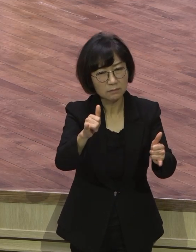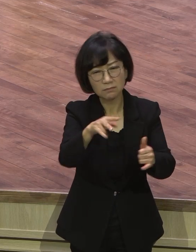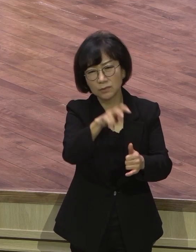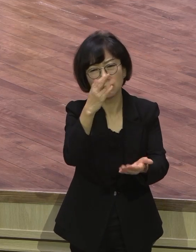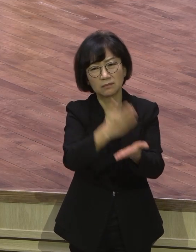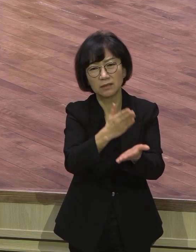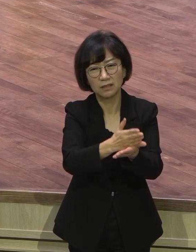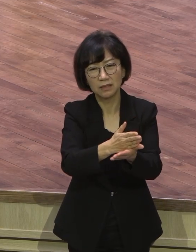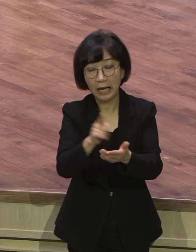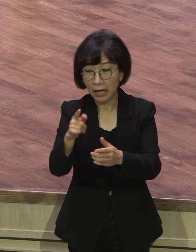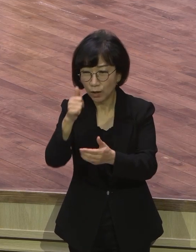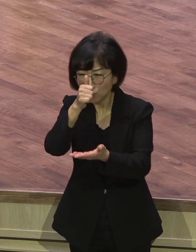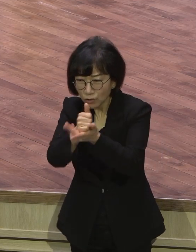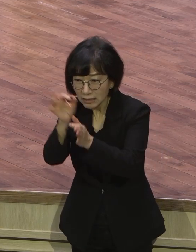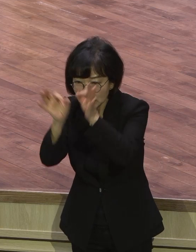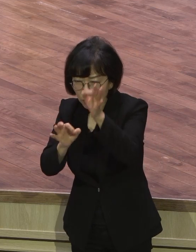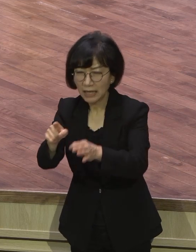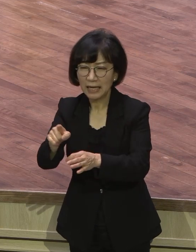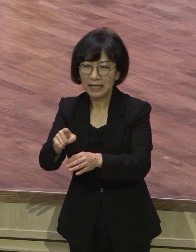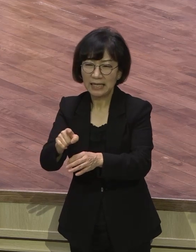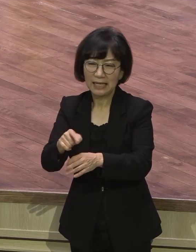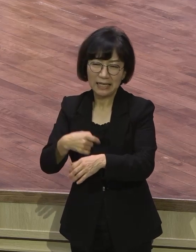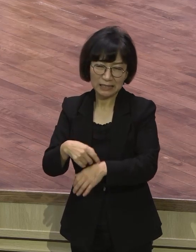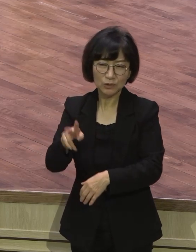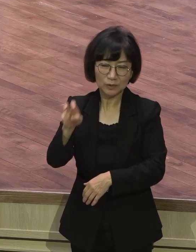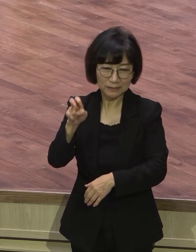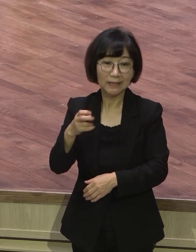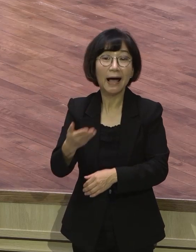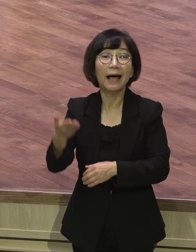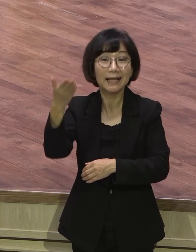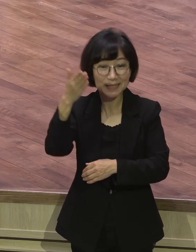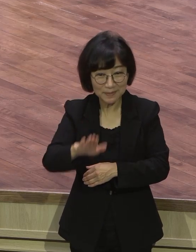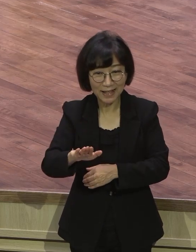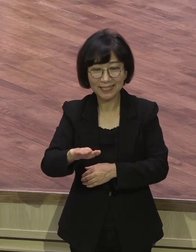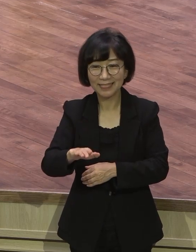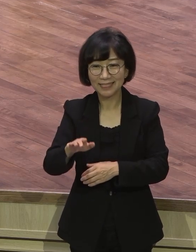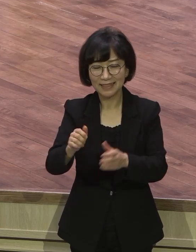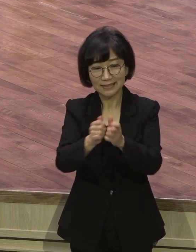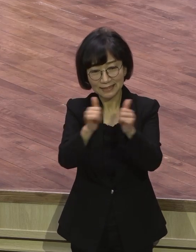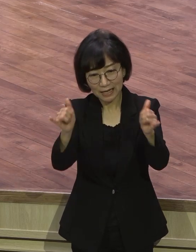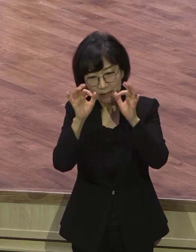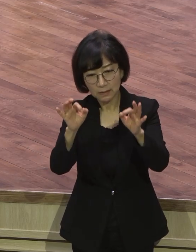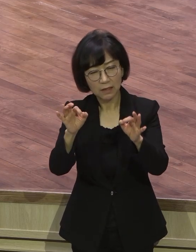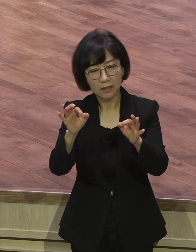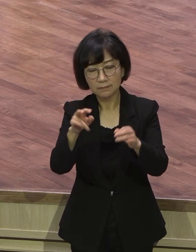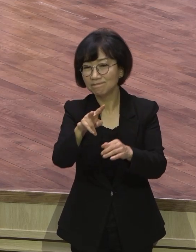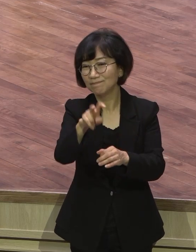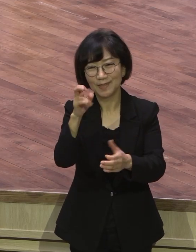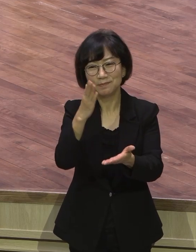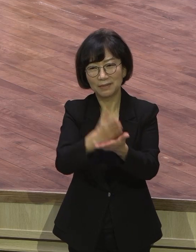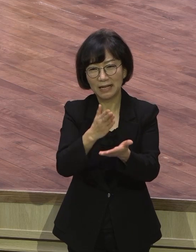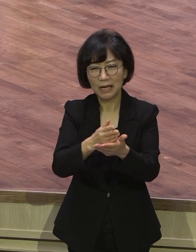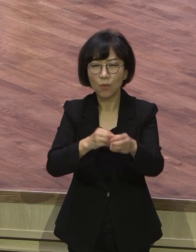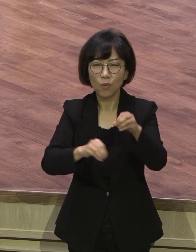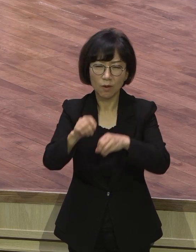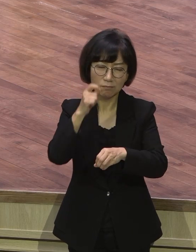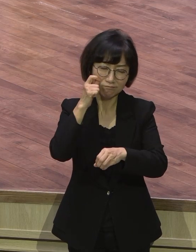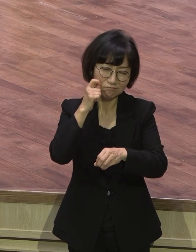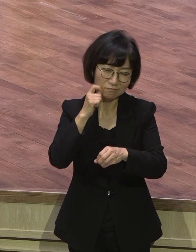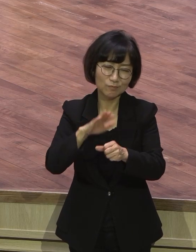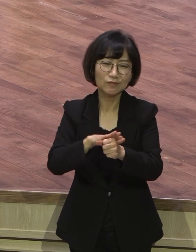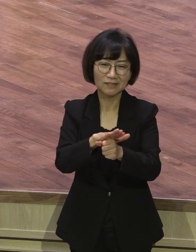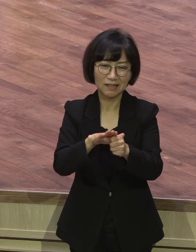죄는 밉지요. 그러나 그 사람의 인간을 볼 때는 불쌍이 되어야 돼요. 그게 하나님의 믿으시는